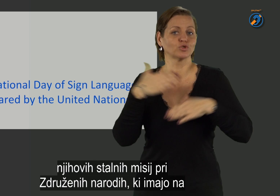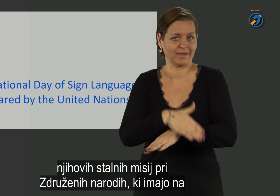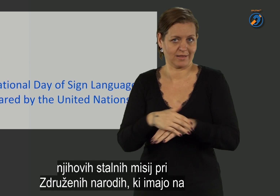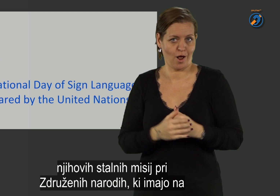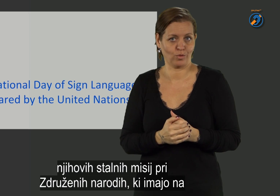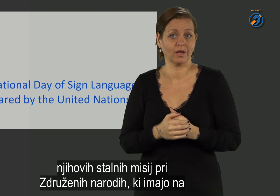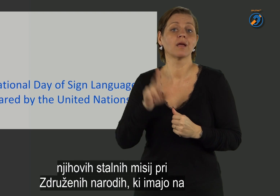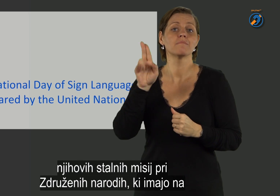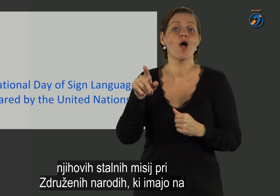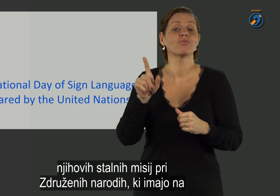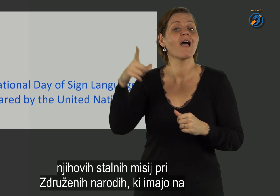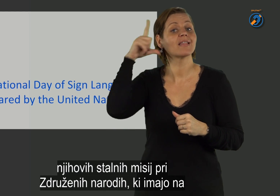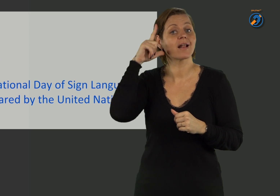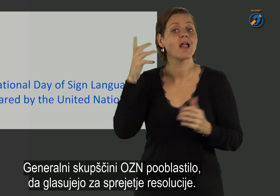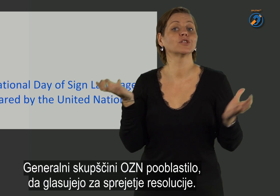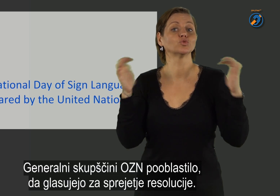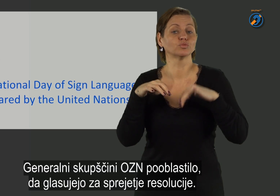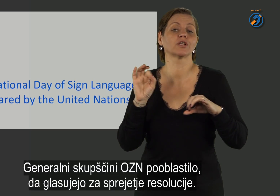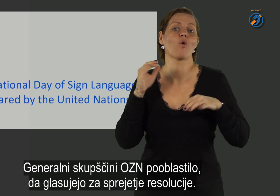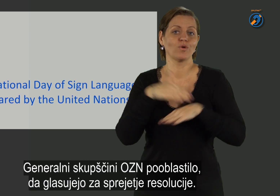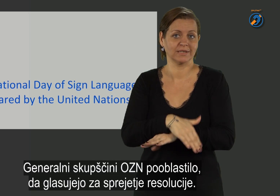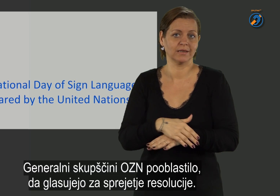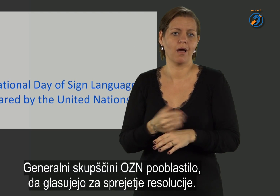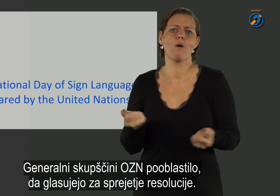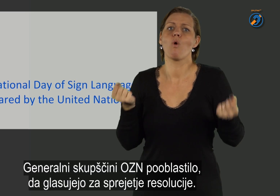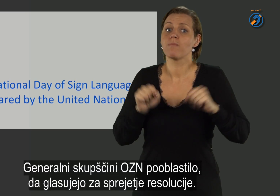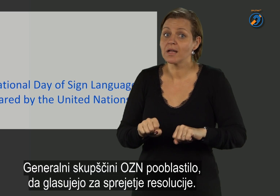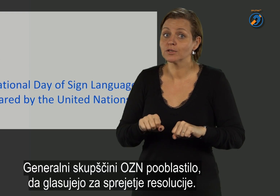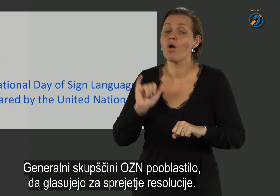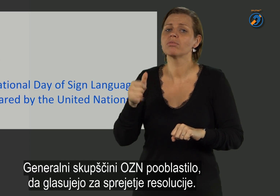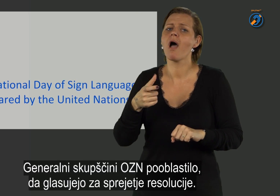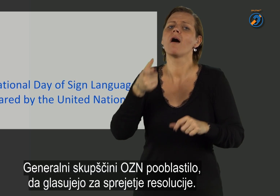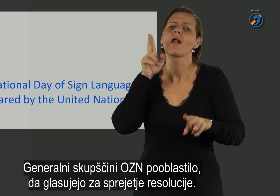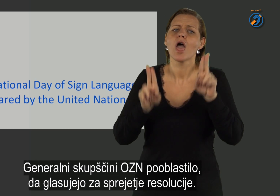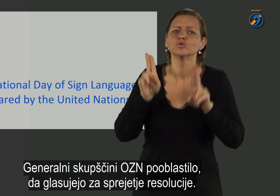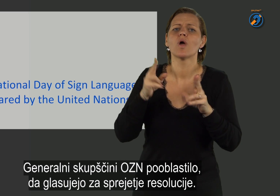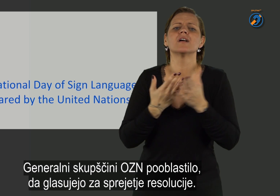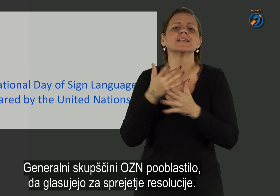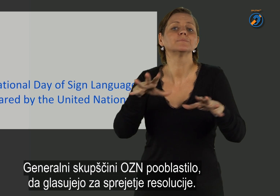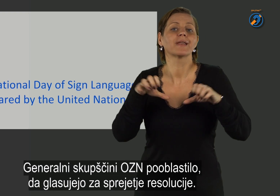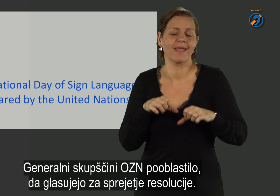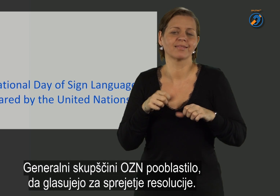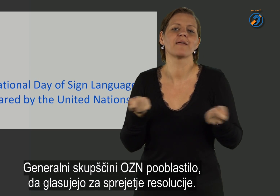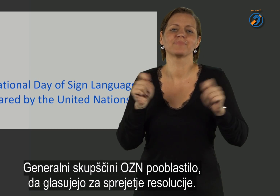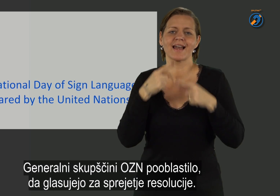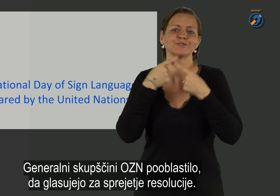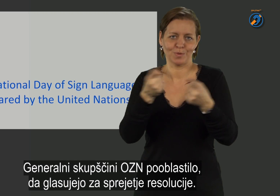narodih, ki imajo na Generalni skupščini OZN pooblastilo, da glasujejo za sprejetje resolucije.